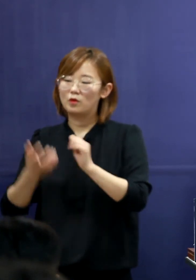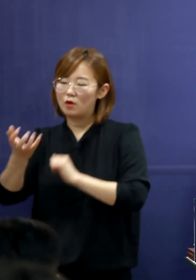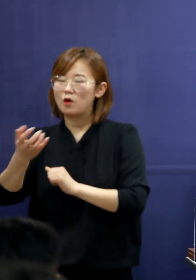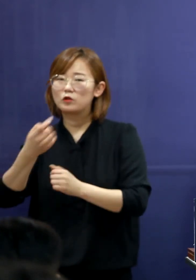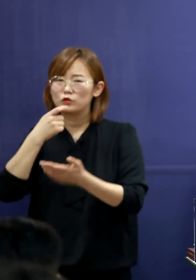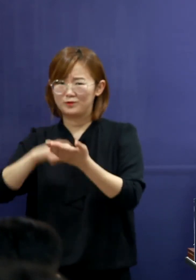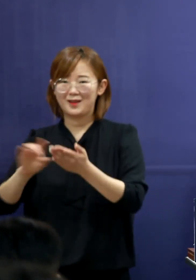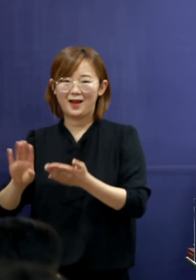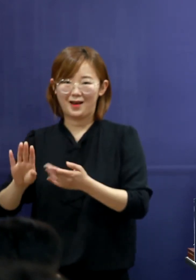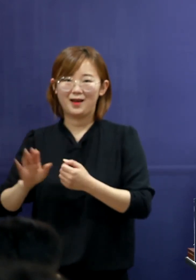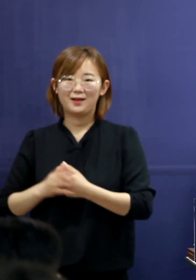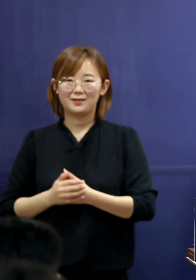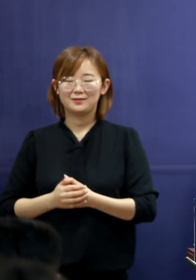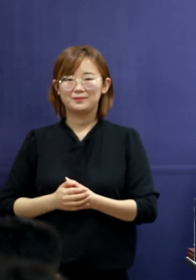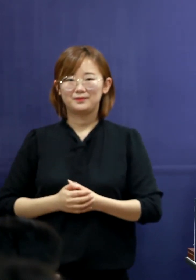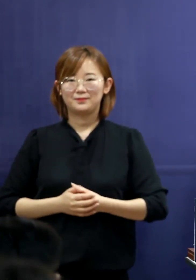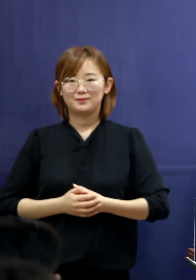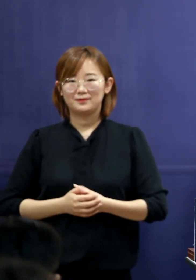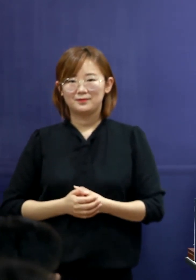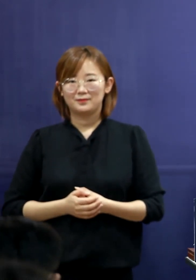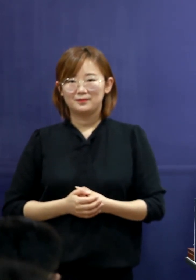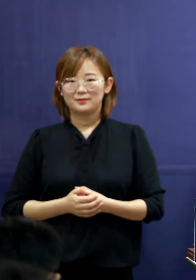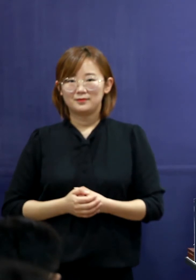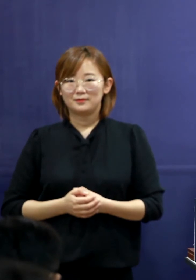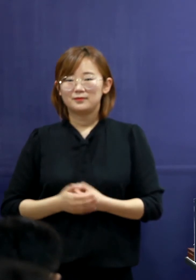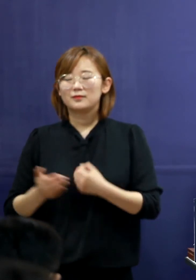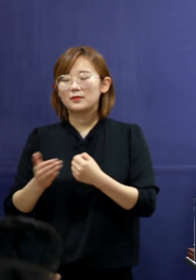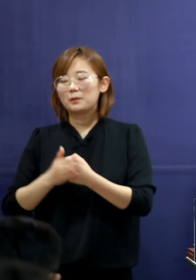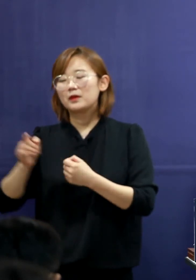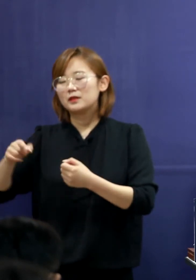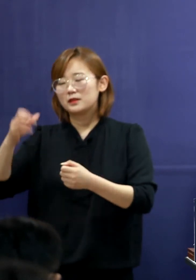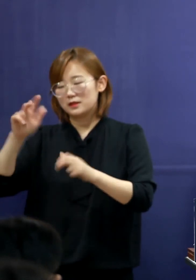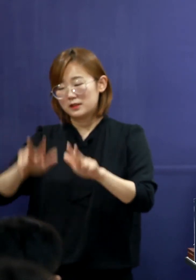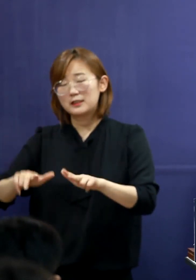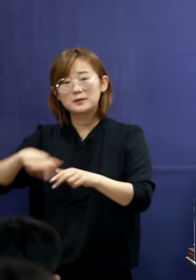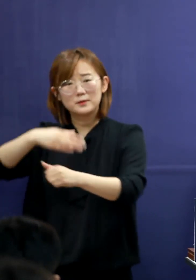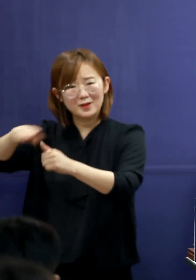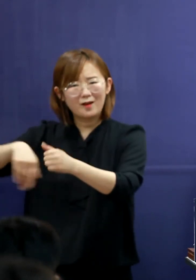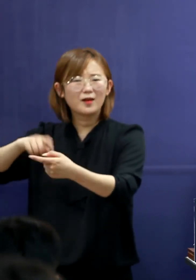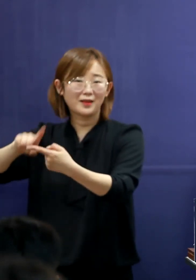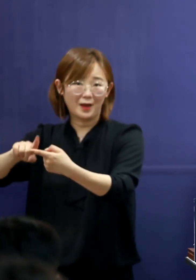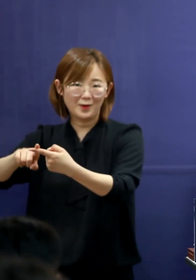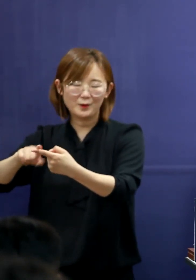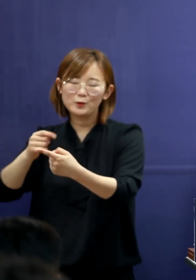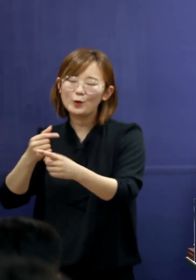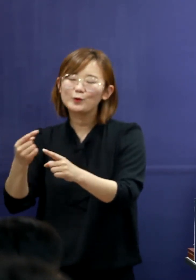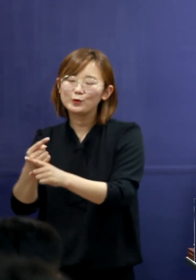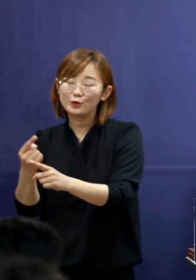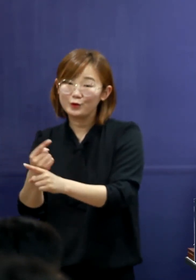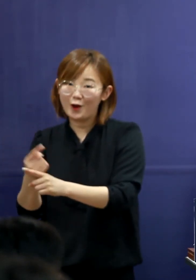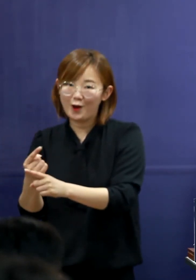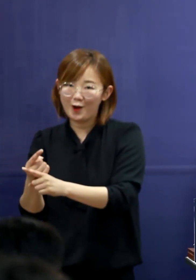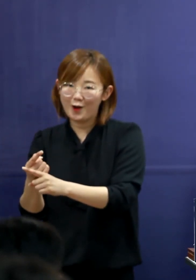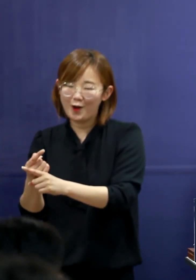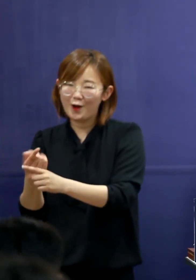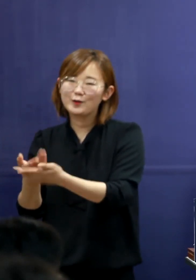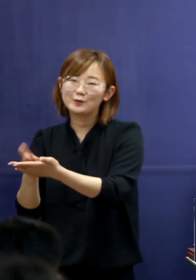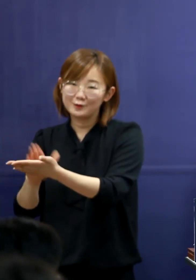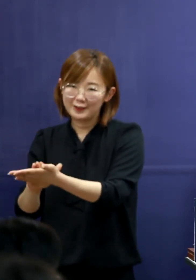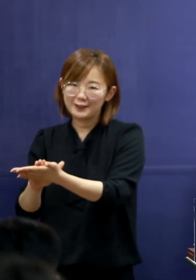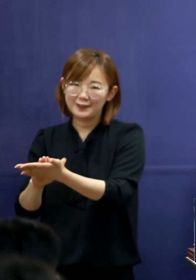지금 현재의 모습을 가급적이면은 크게 건드리지 않고 일부 가능한 범위 내에서 고쳐서 쓰자 하는